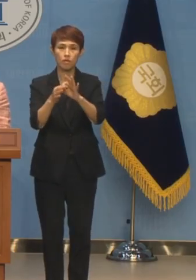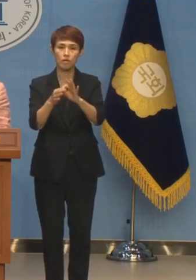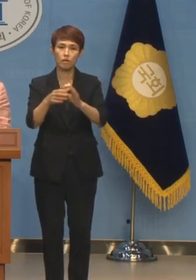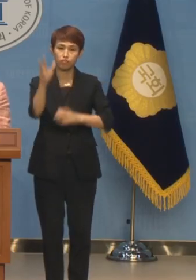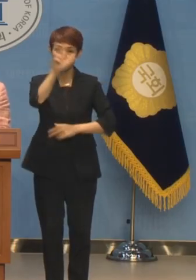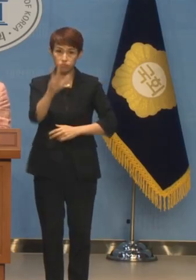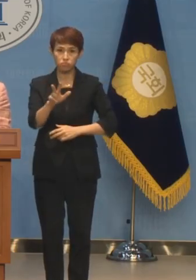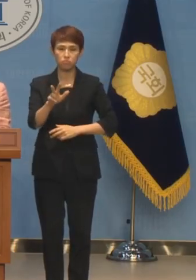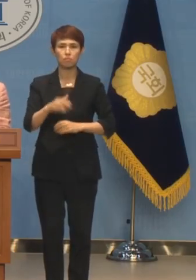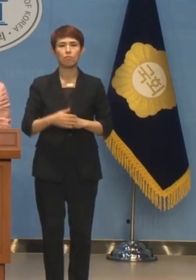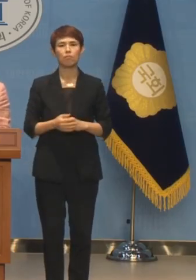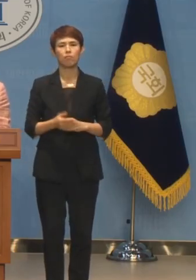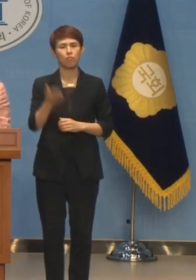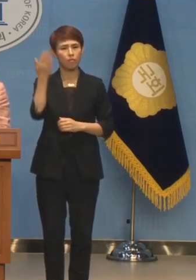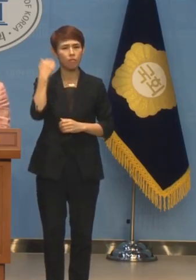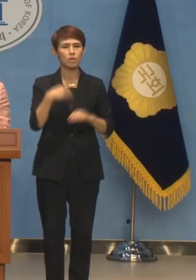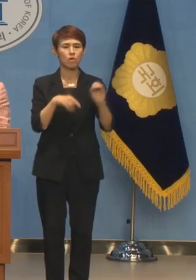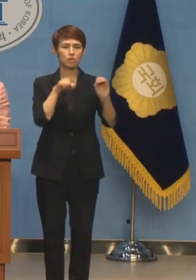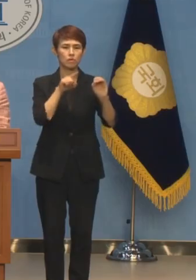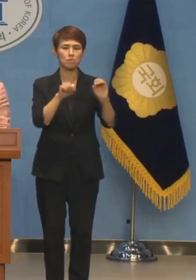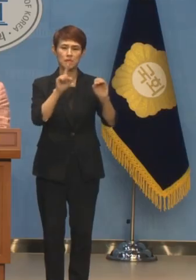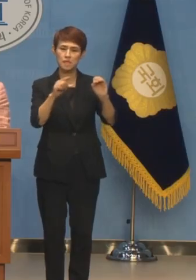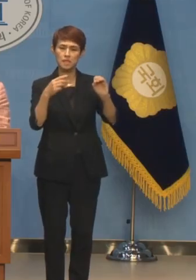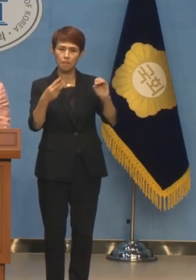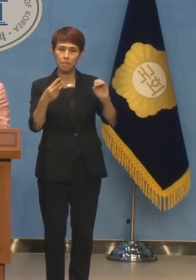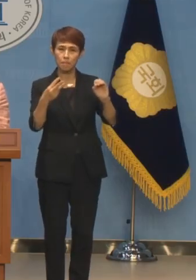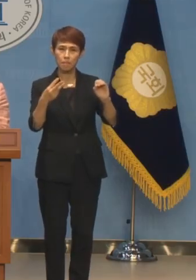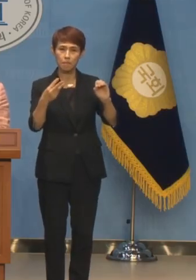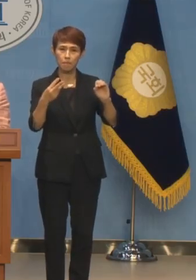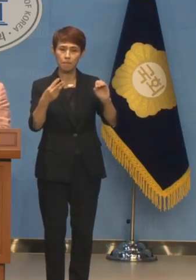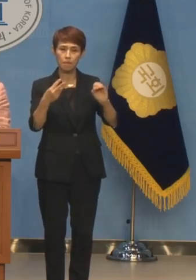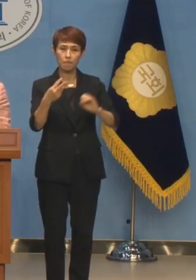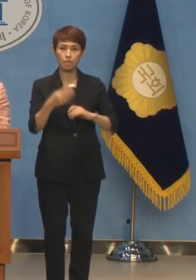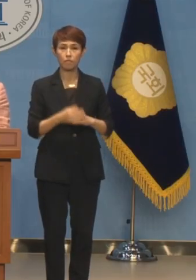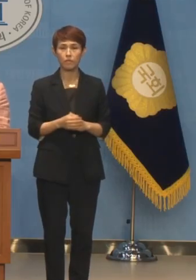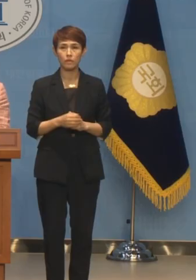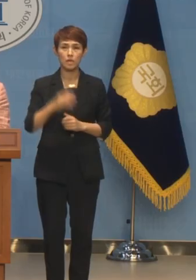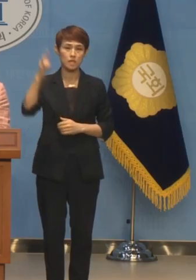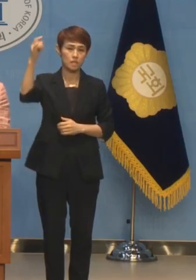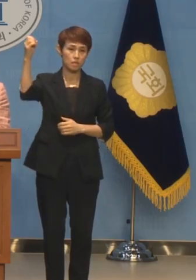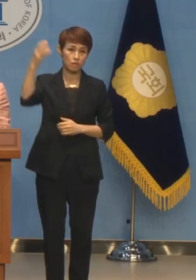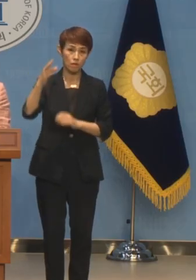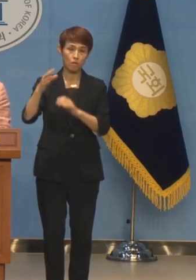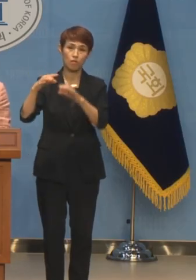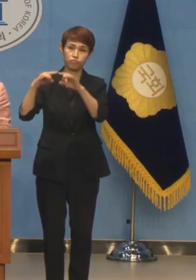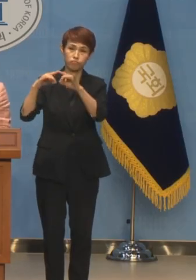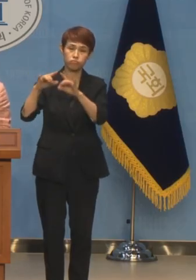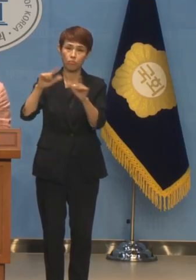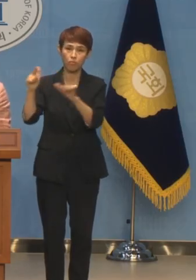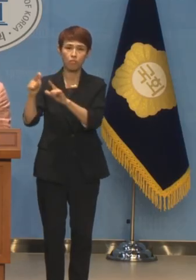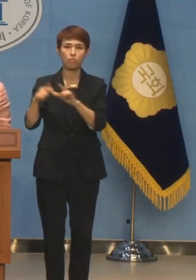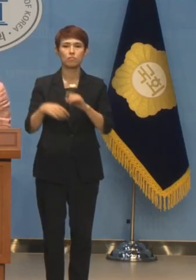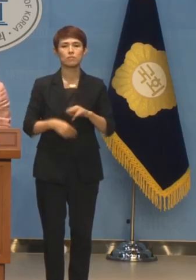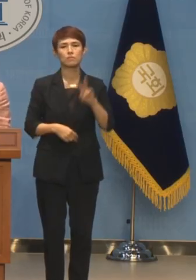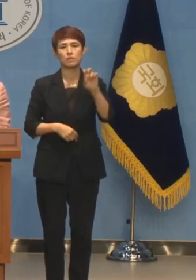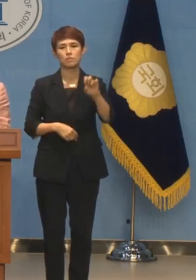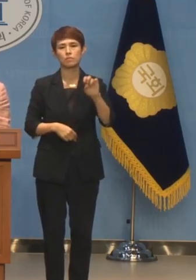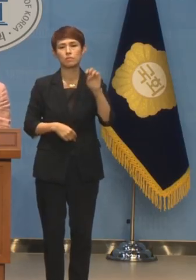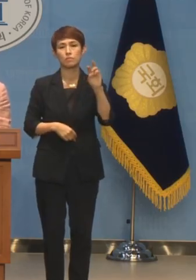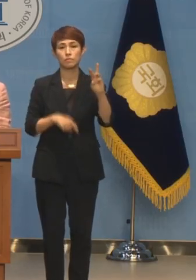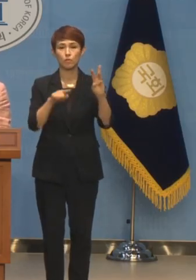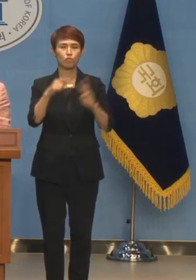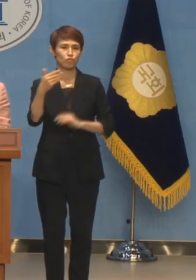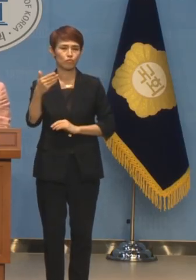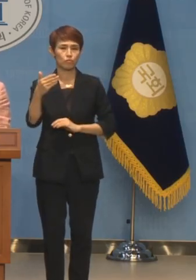누적 0.113기가와트인데 반해 태양광은 23년 기준 누적 23.9기가와트, 그러니까